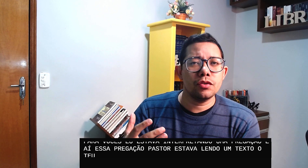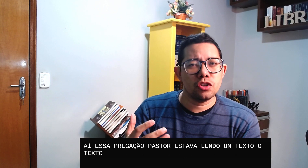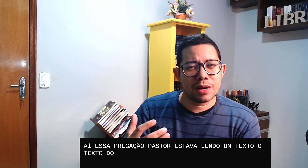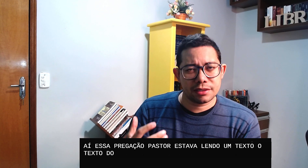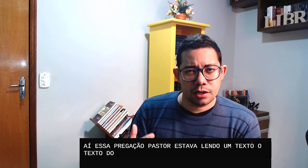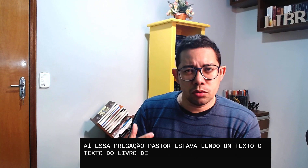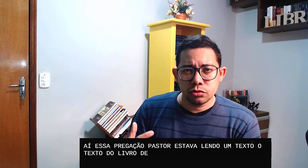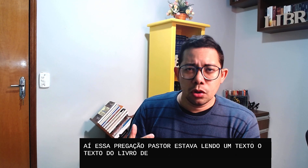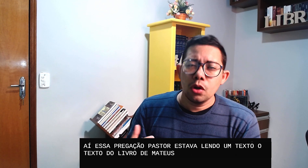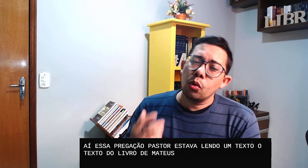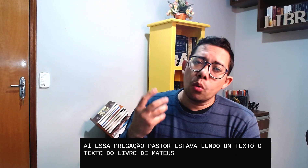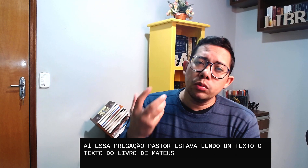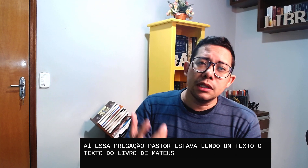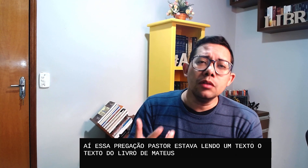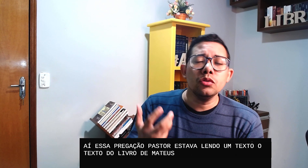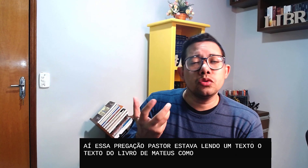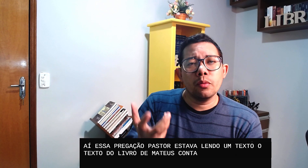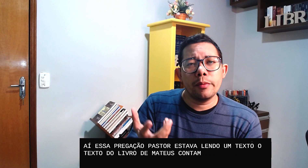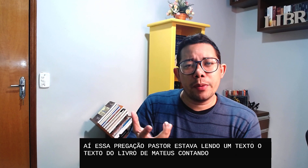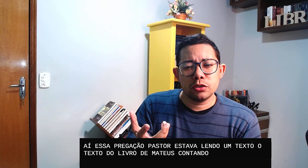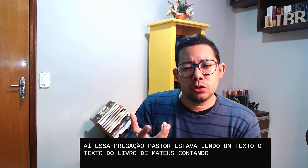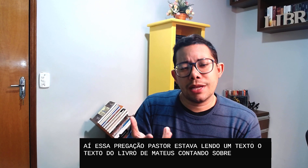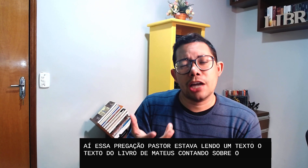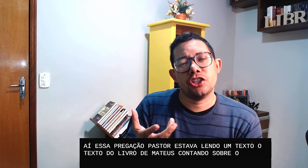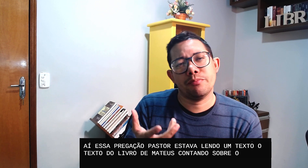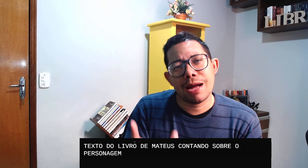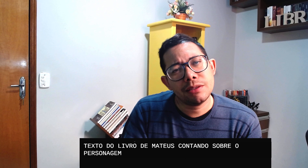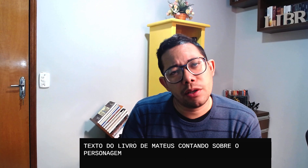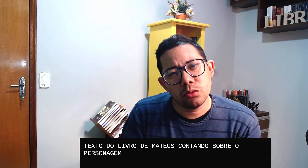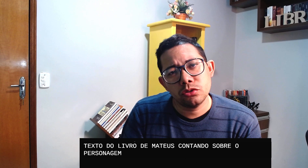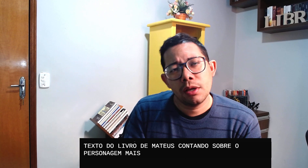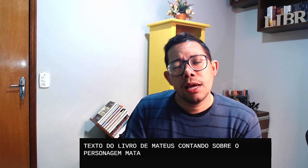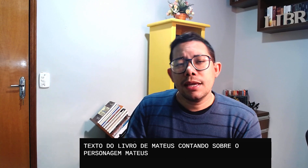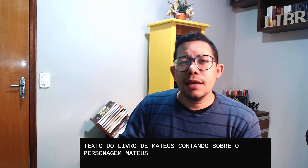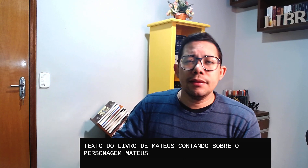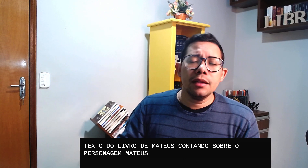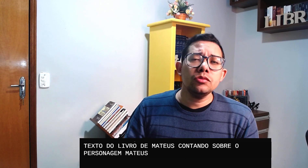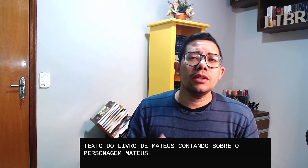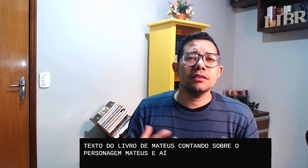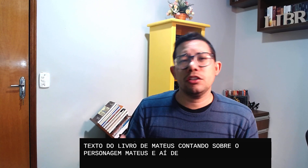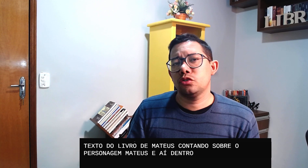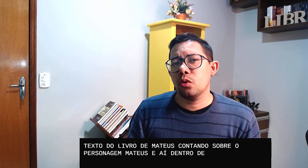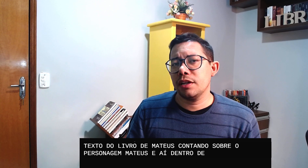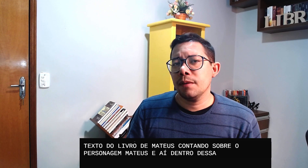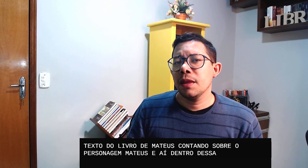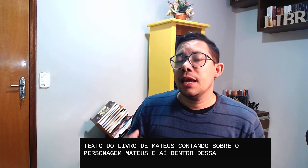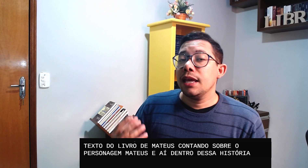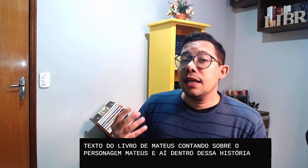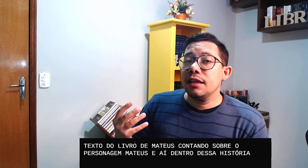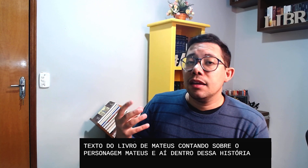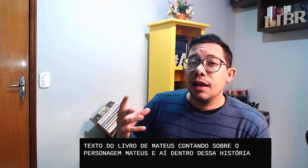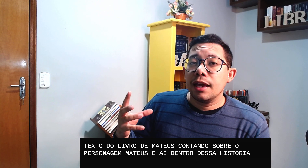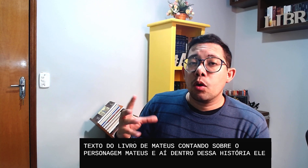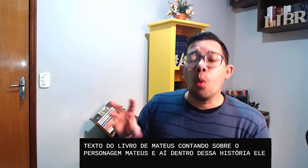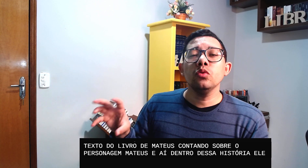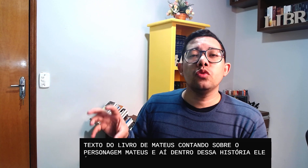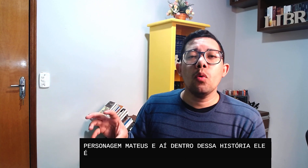de Mateus, contando sobre o personagem Mateus. E aí, dentro dessa história, ele contou aí